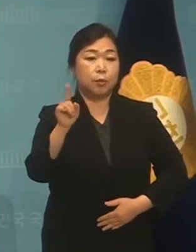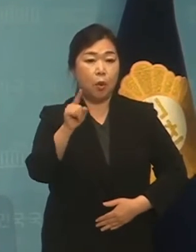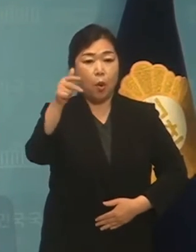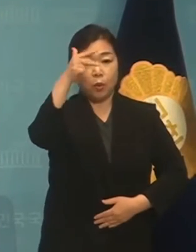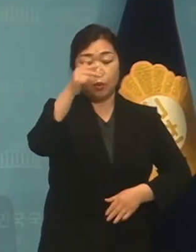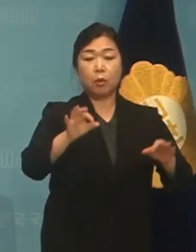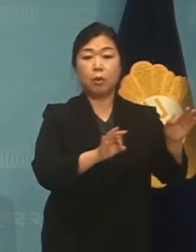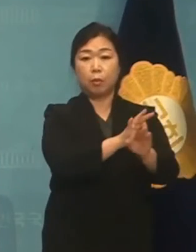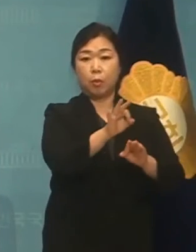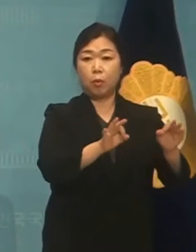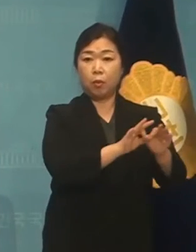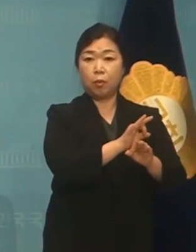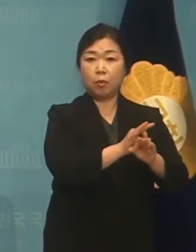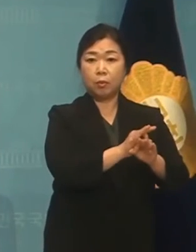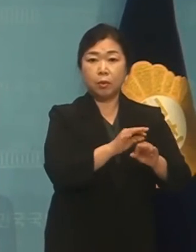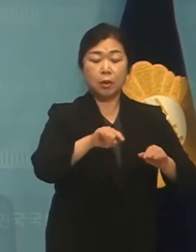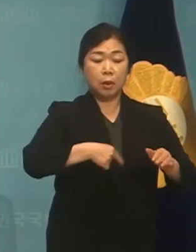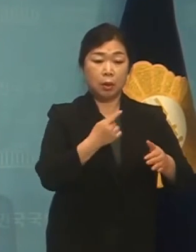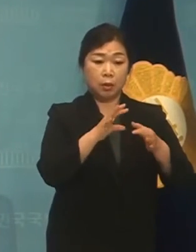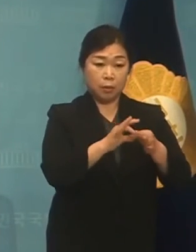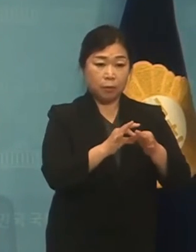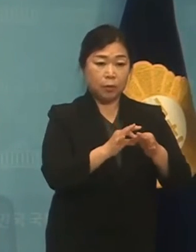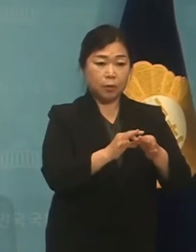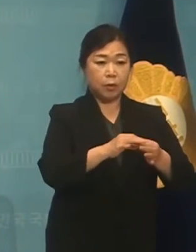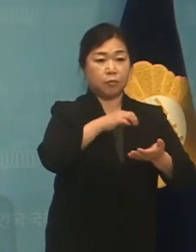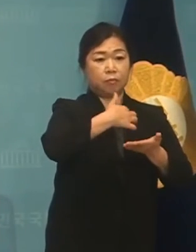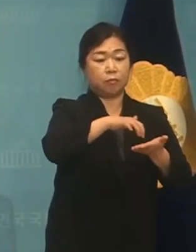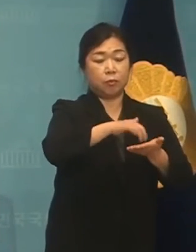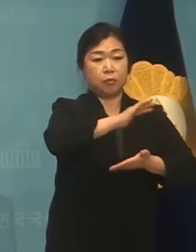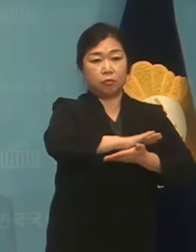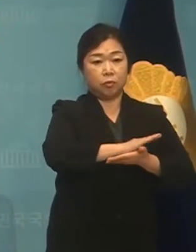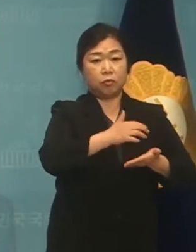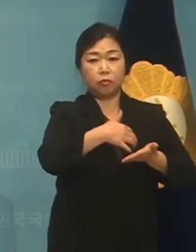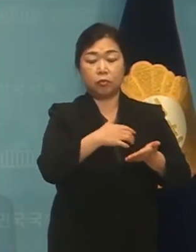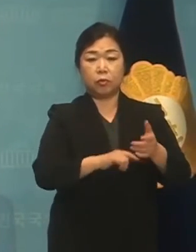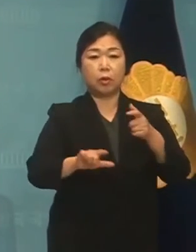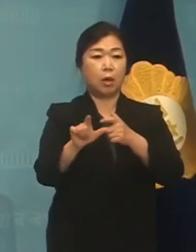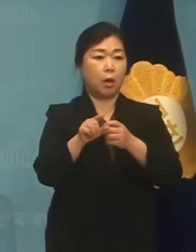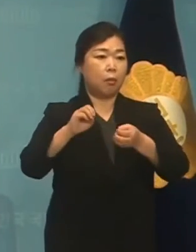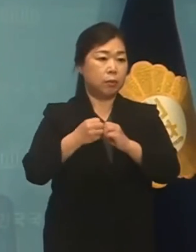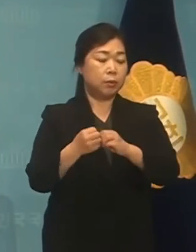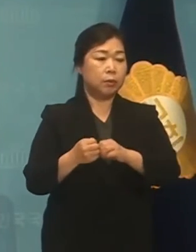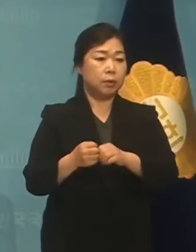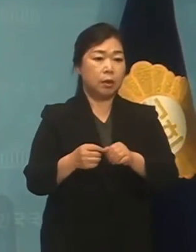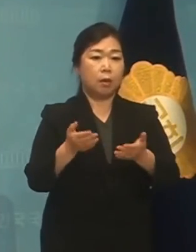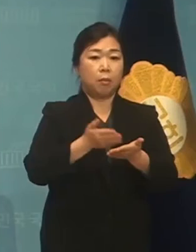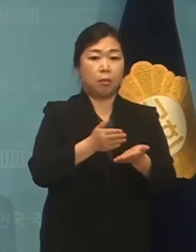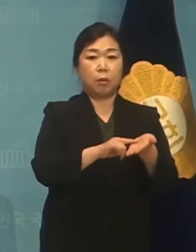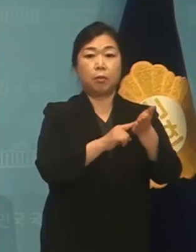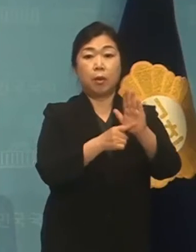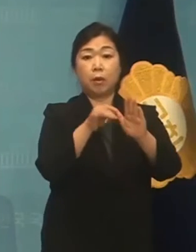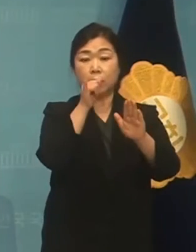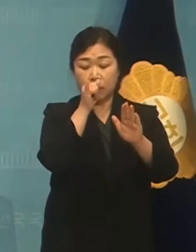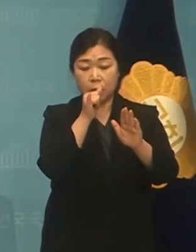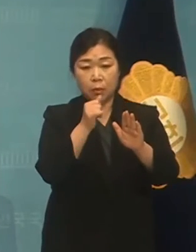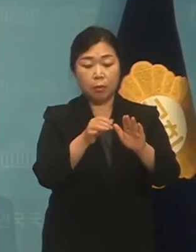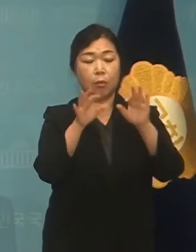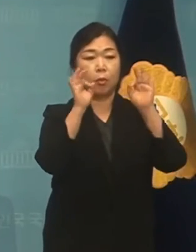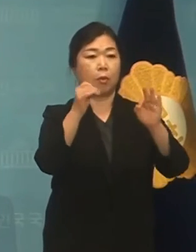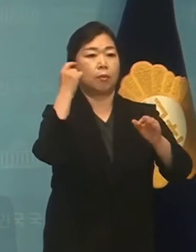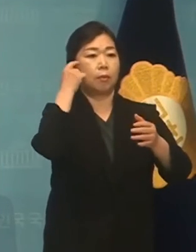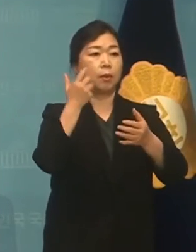있는 조선일보가 자사의 유가부수를 의도적으로 조작했다는 믿을 수 없는 보도를